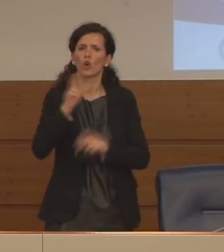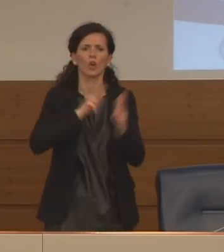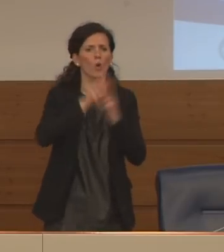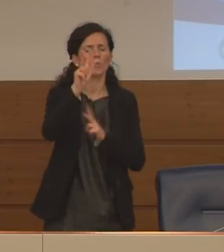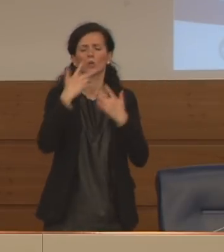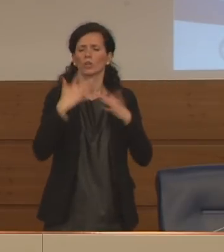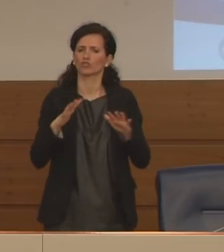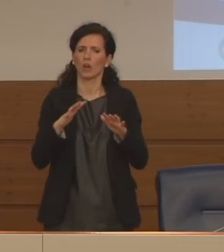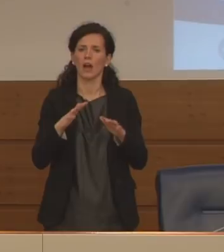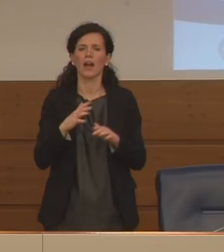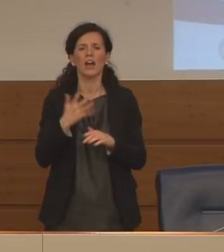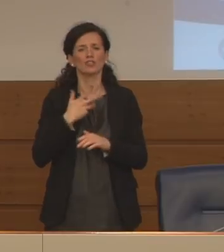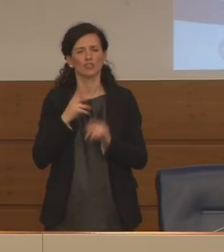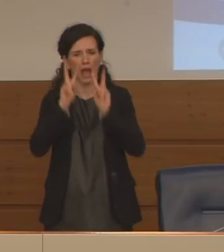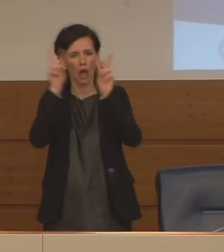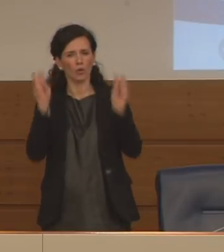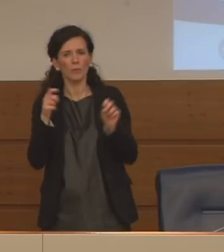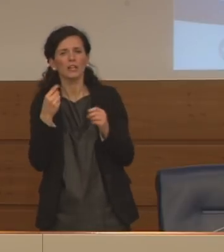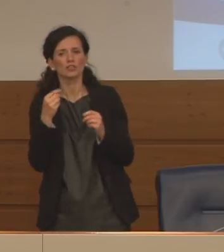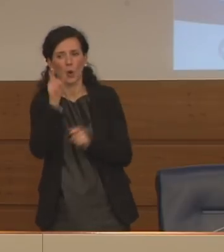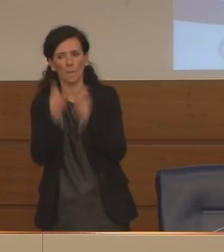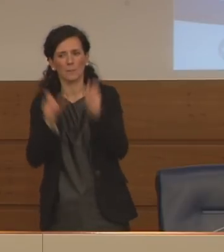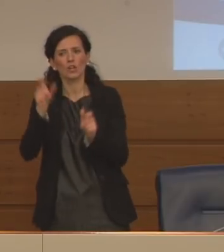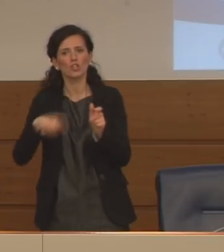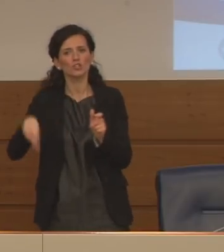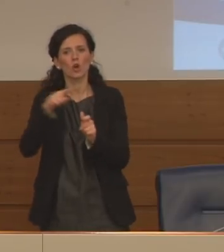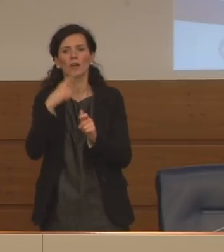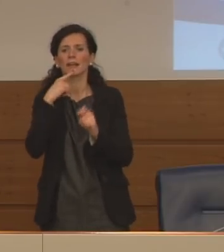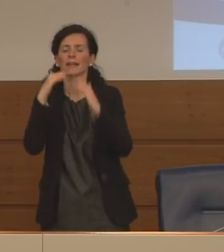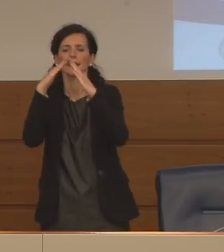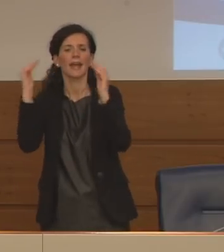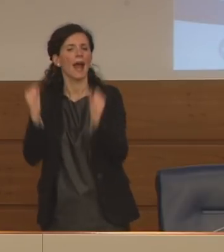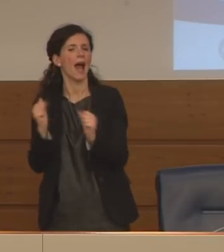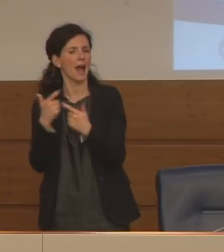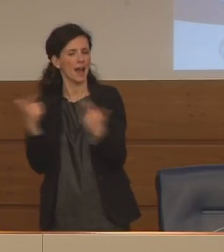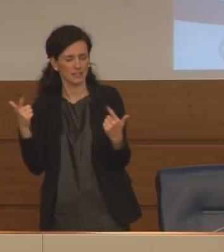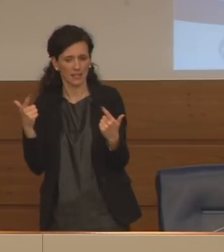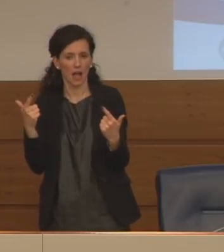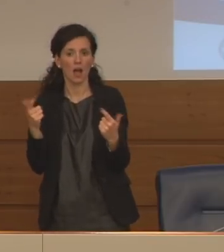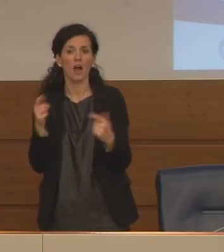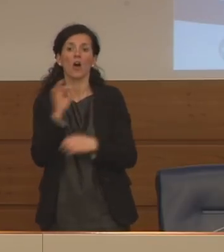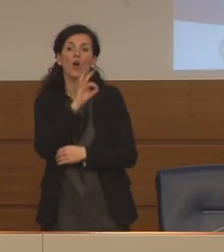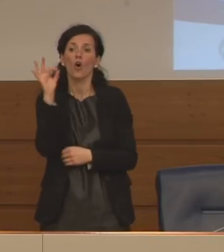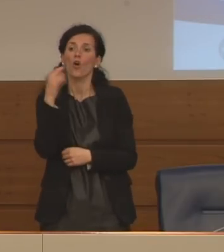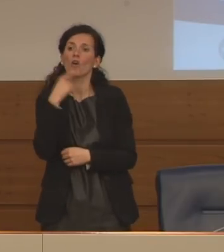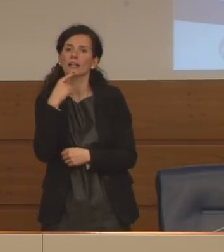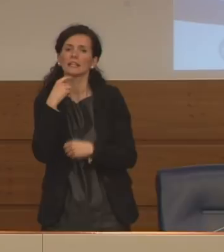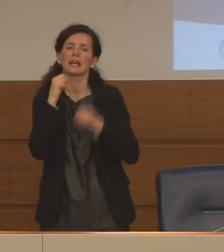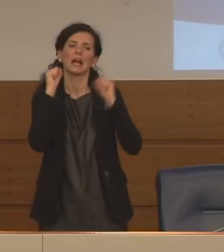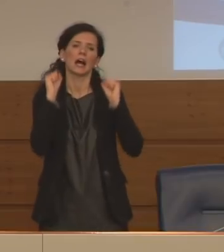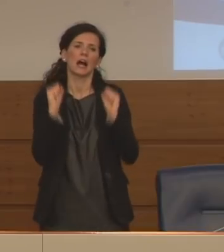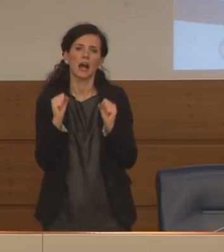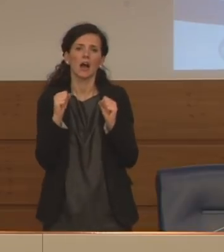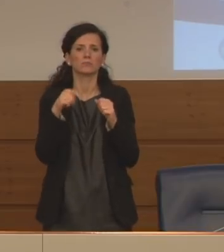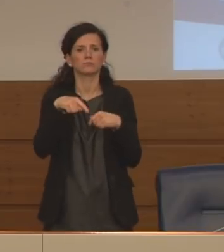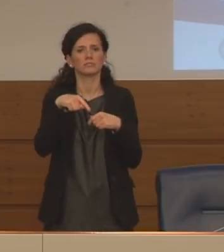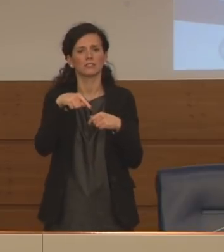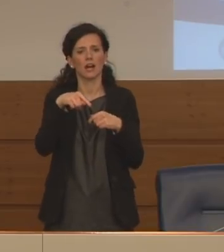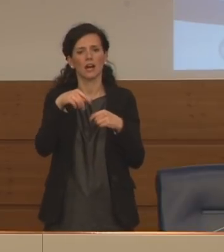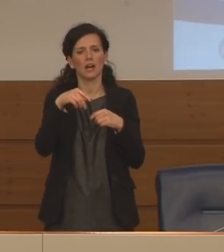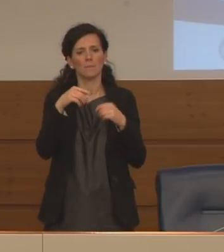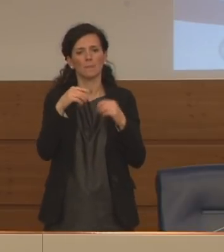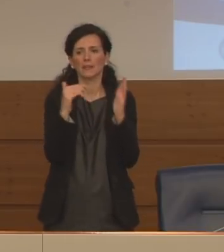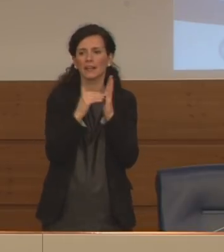sapete dei senza fissa dimora o di chi vive in abitazioni nelle quali non è possibile garantire un